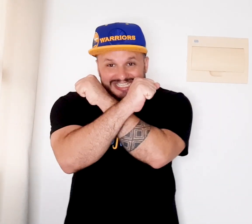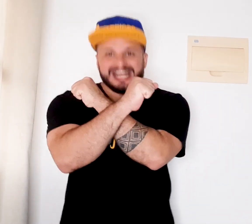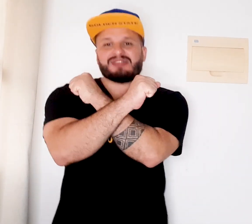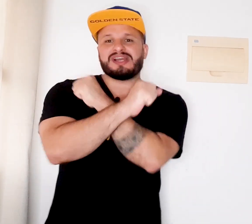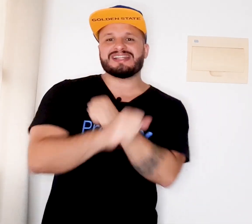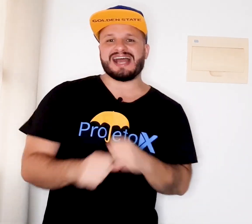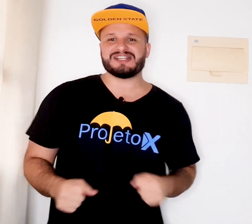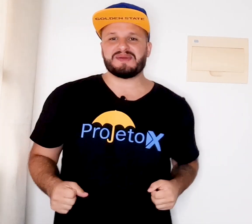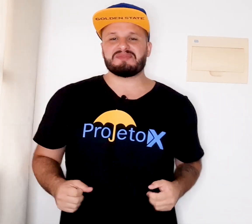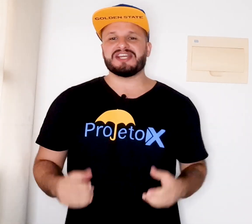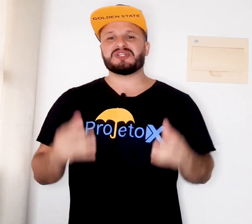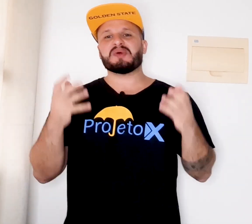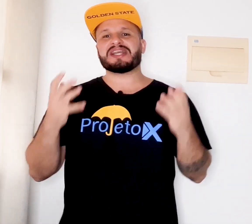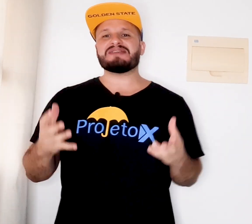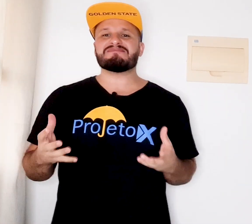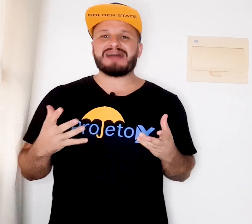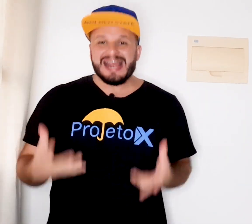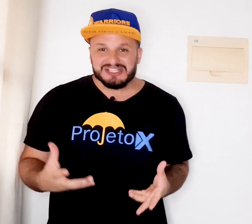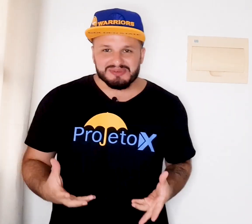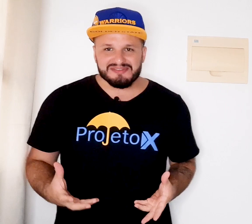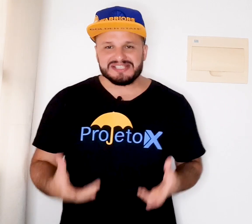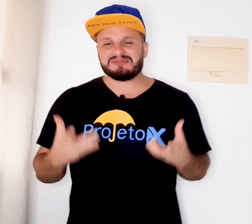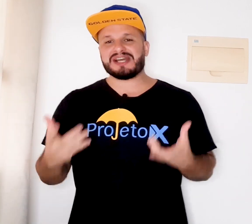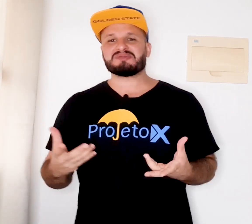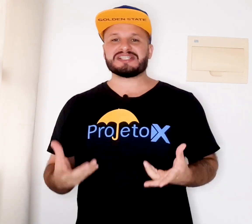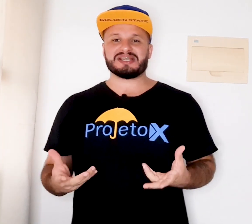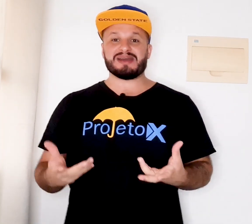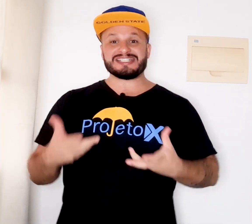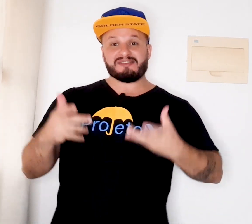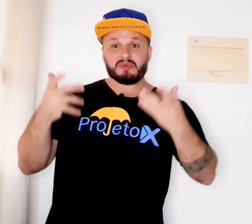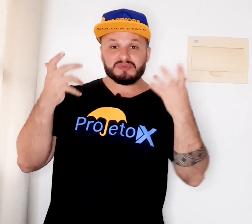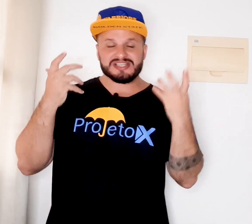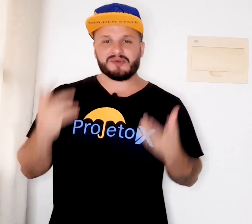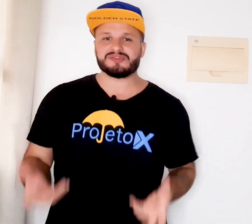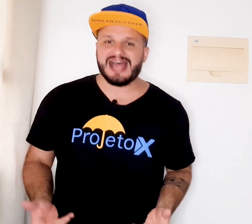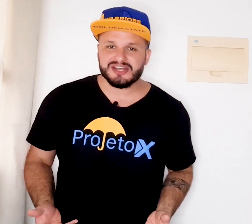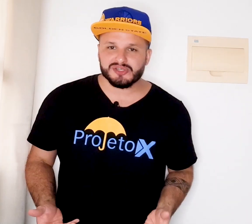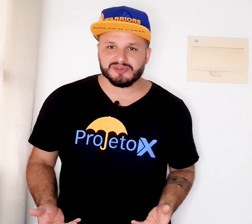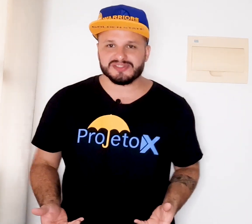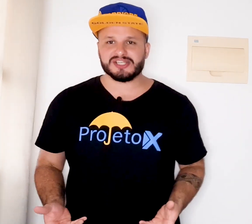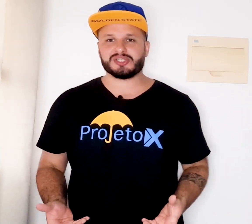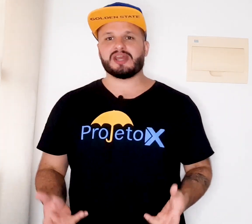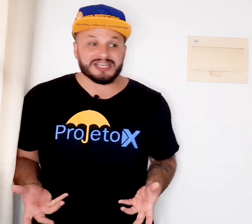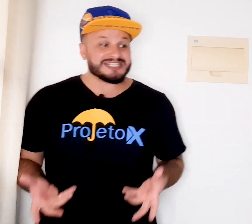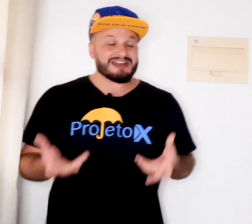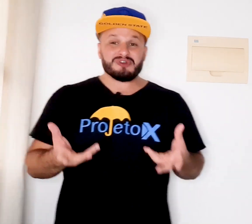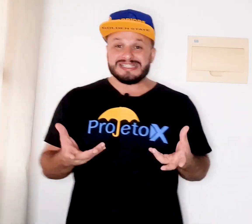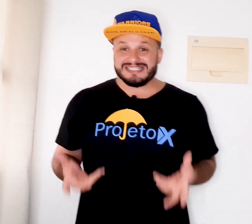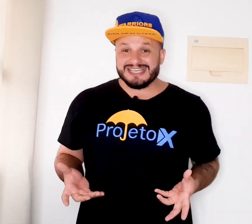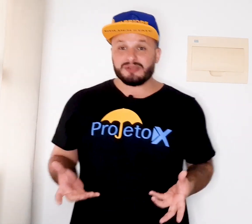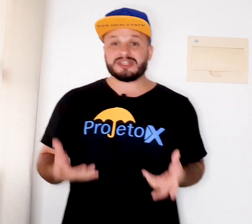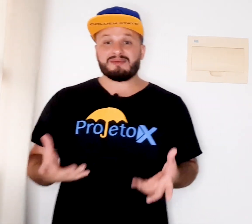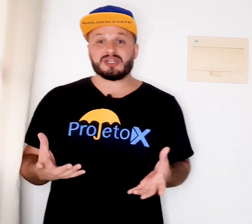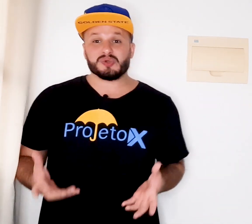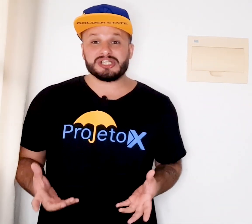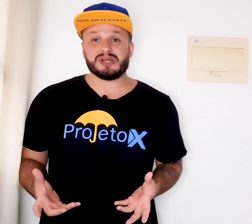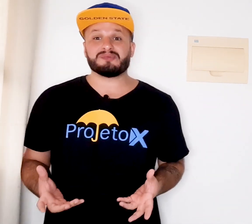da atualidade. Estou aqui mais uma vez, em mais uma semana. Estava com saudades de vocês. Já vou dizer que o tema de hoje é um